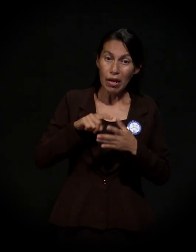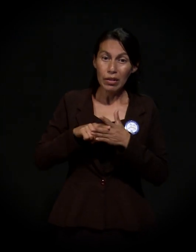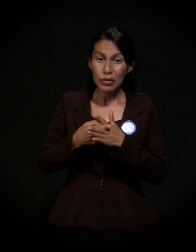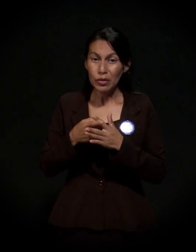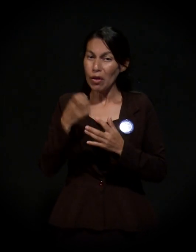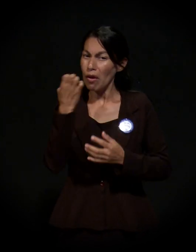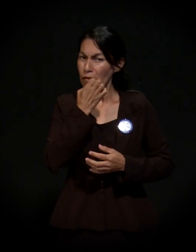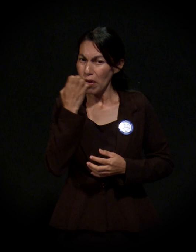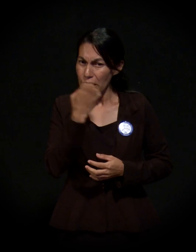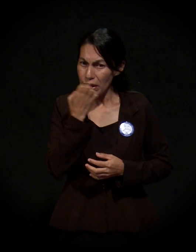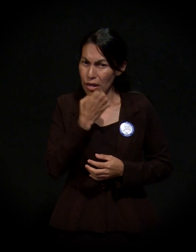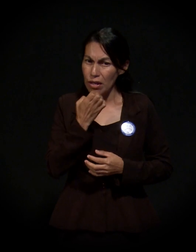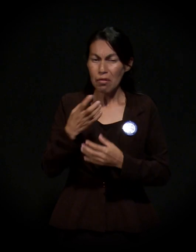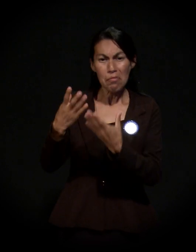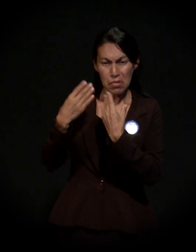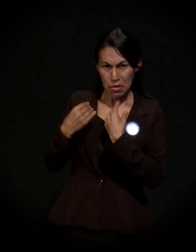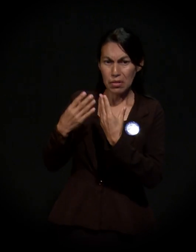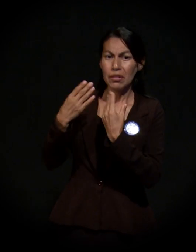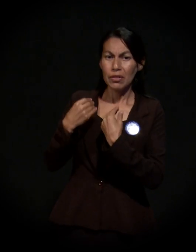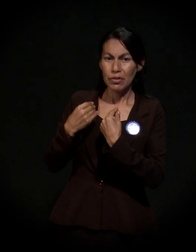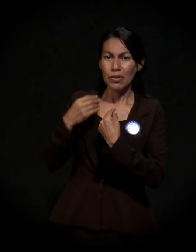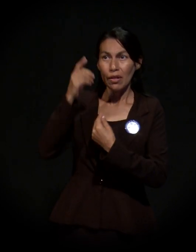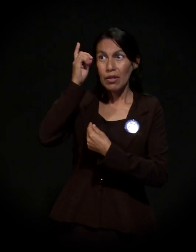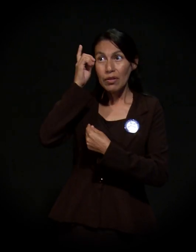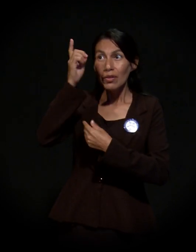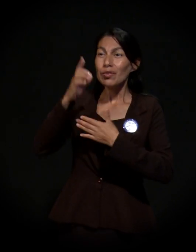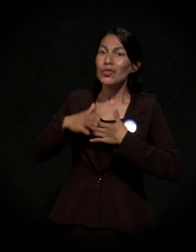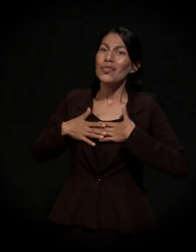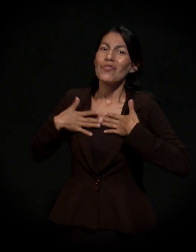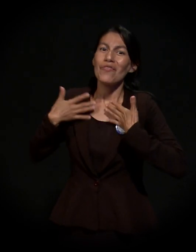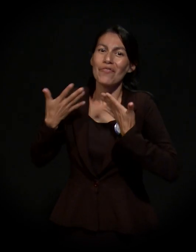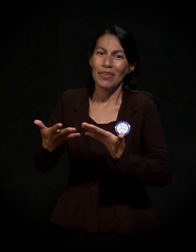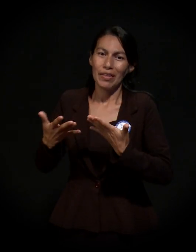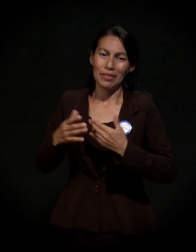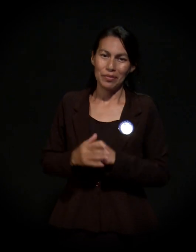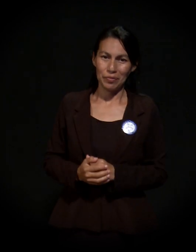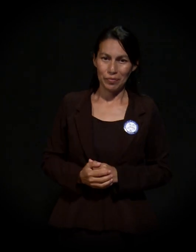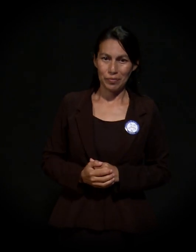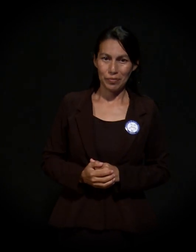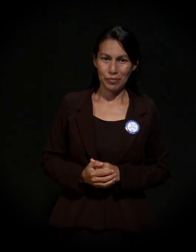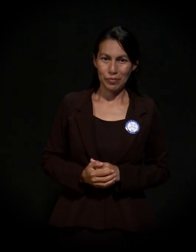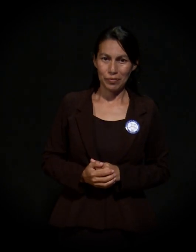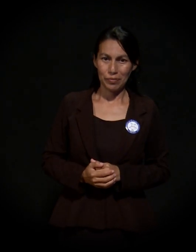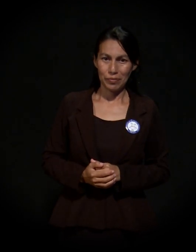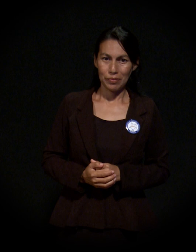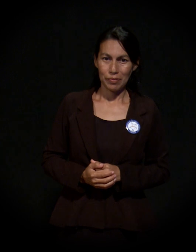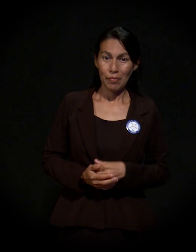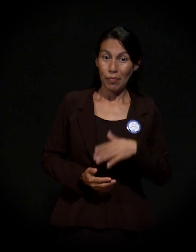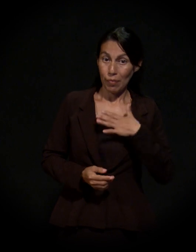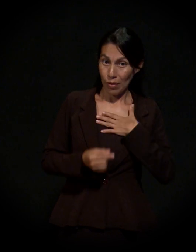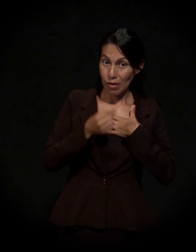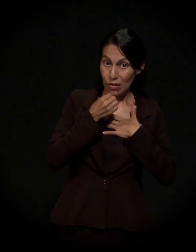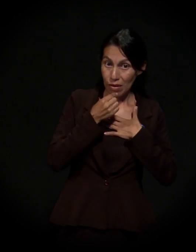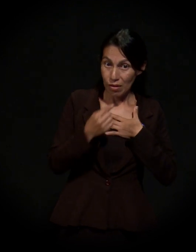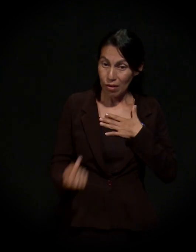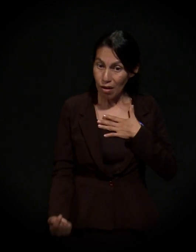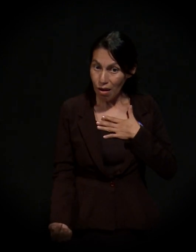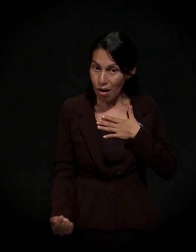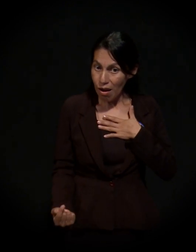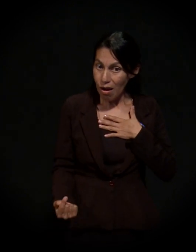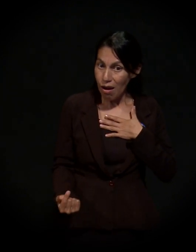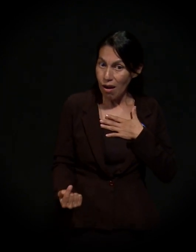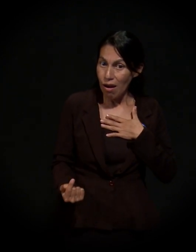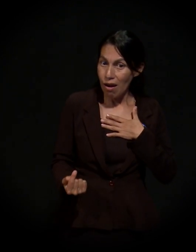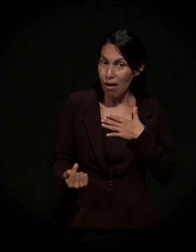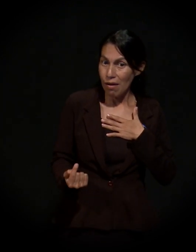Dios. Así que la infancia la tuve con mis padres, pero